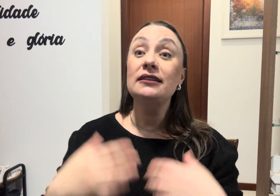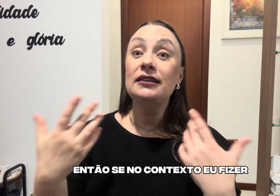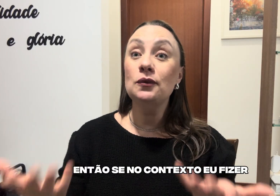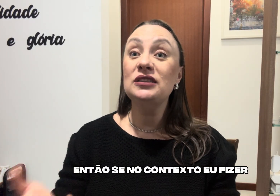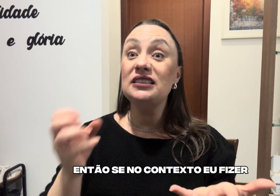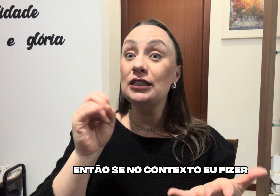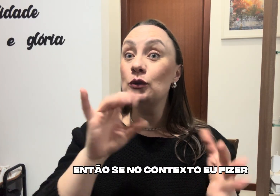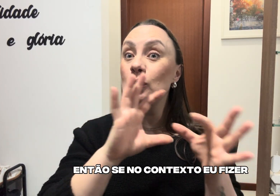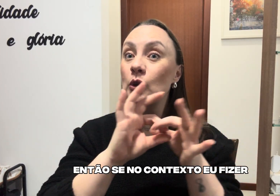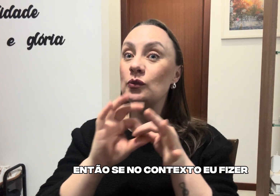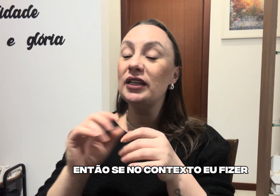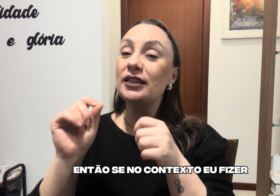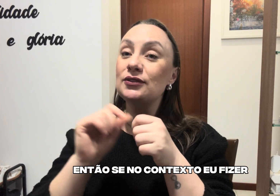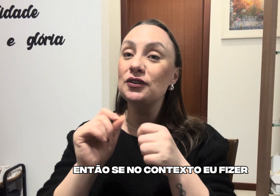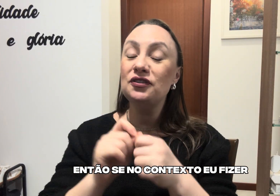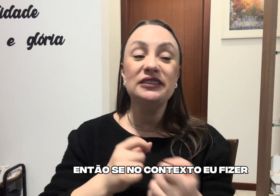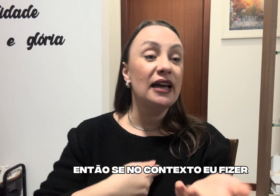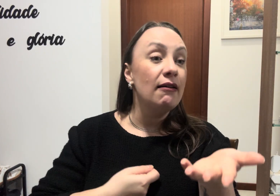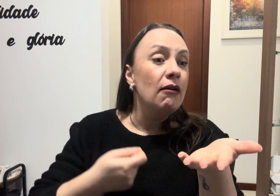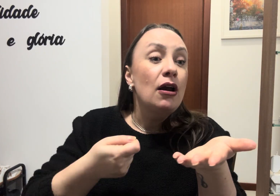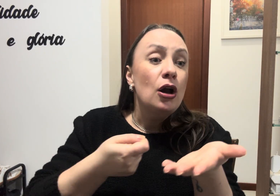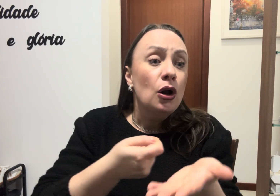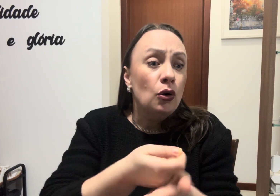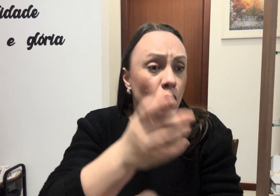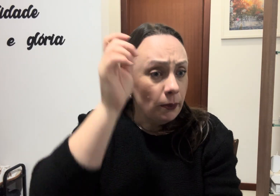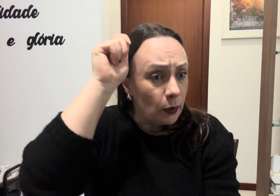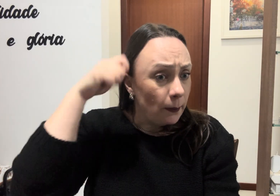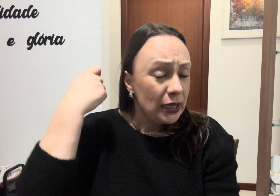Então, se no contexto eu fizer,